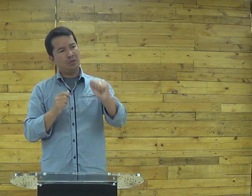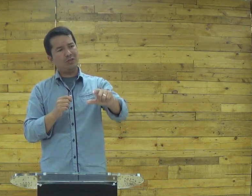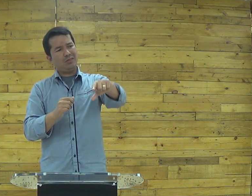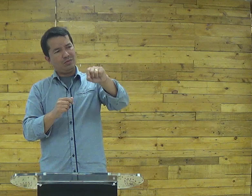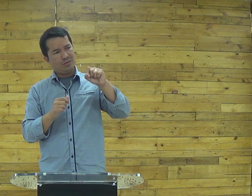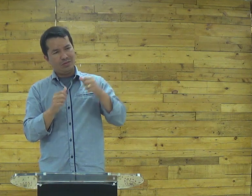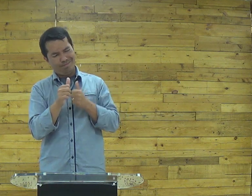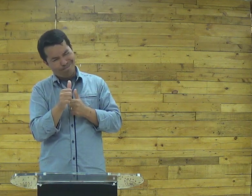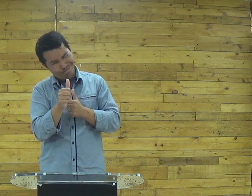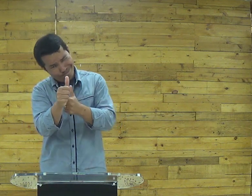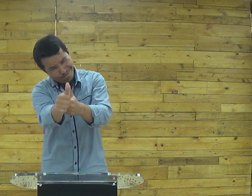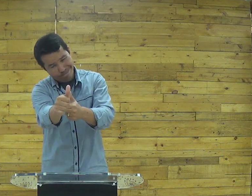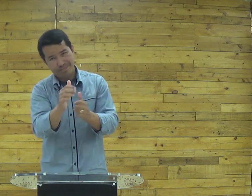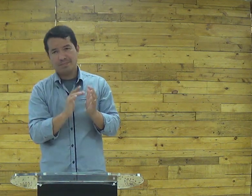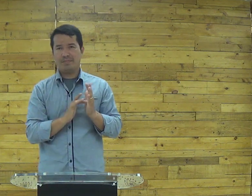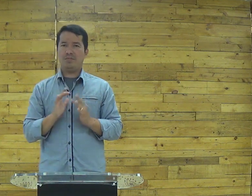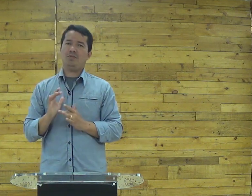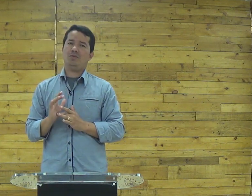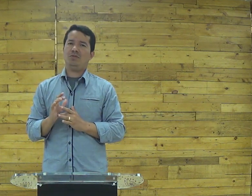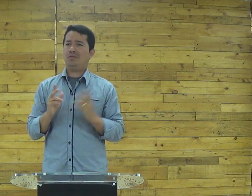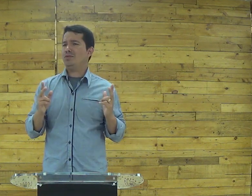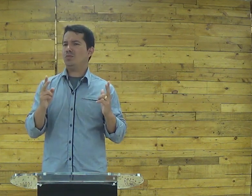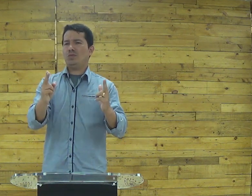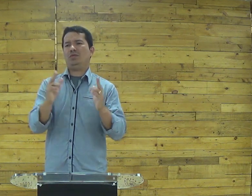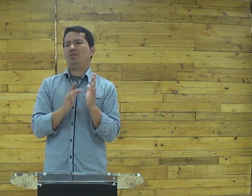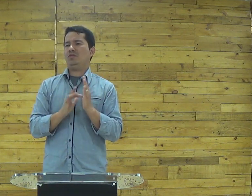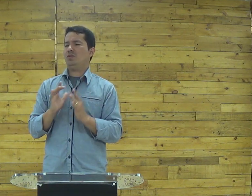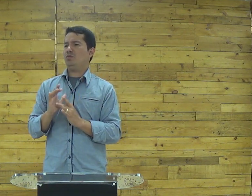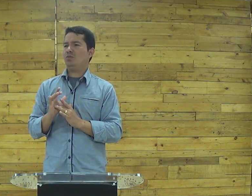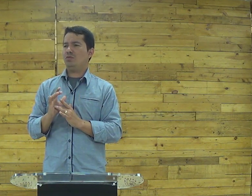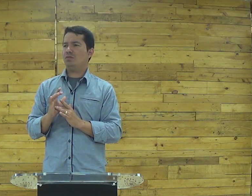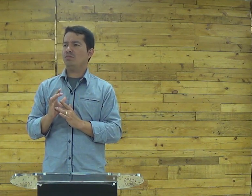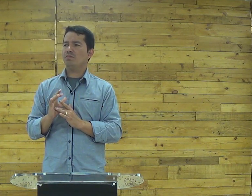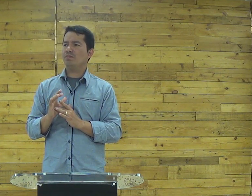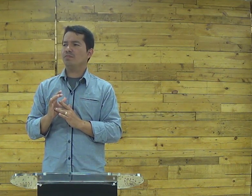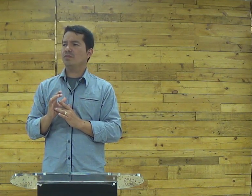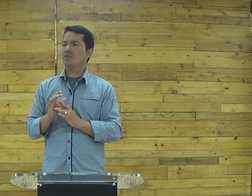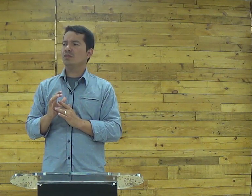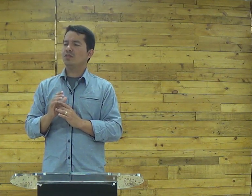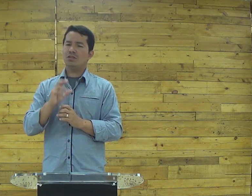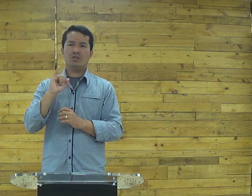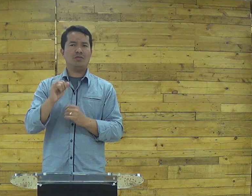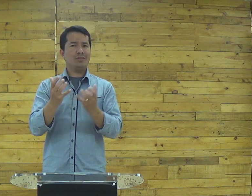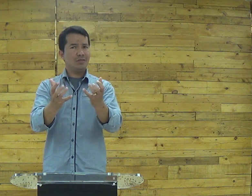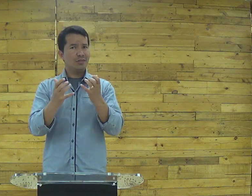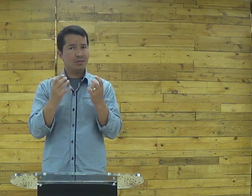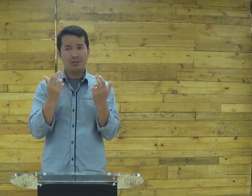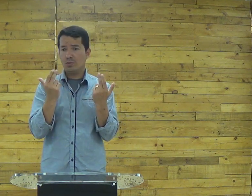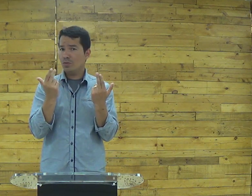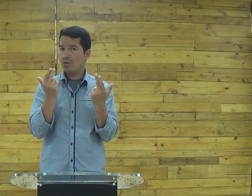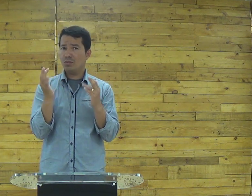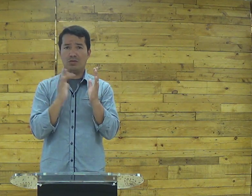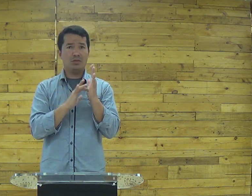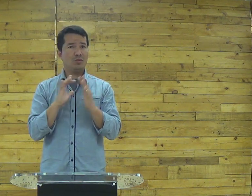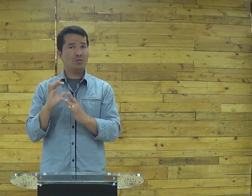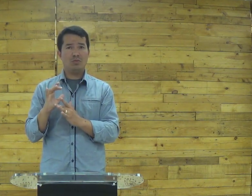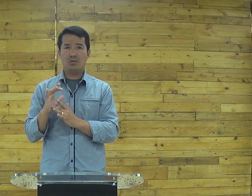Jesus, copiar Jesus. Você pode seguir Jesus. É uma escolha, ser igual a Jesus. Se você quer ser igual